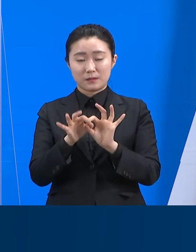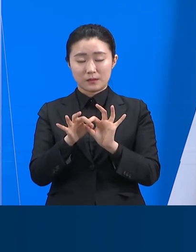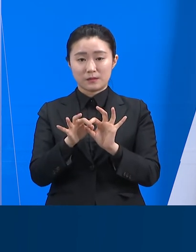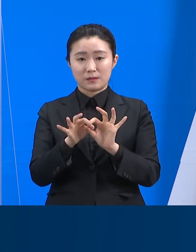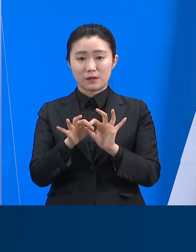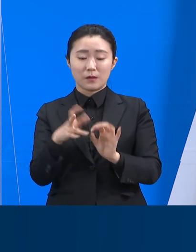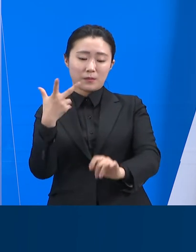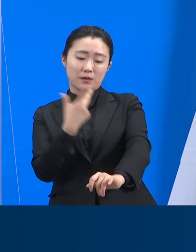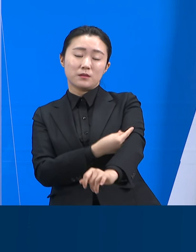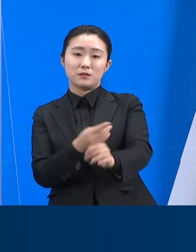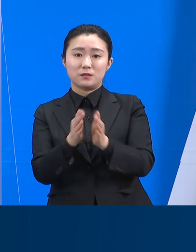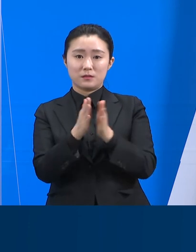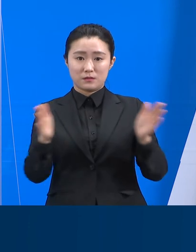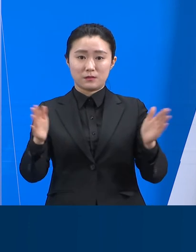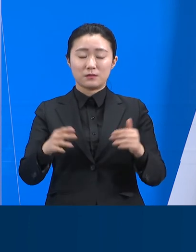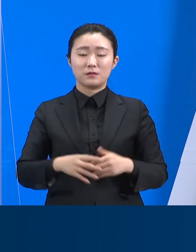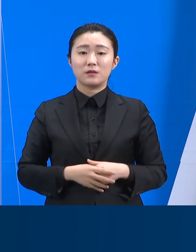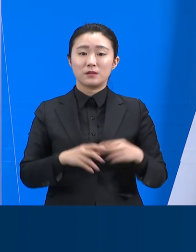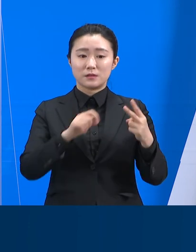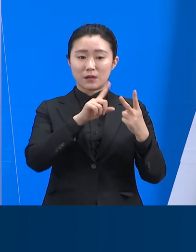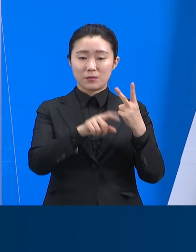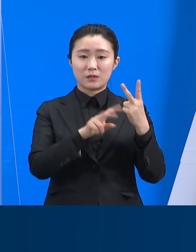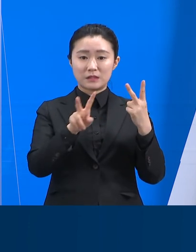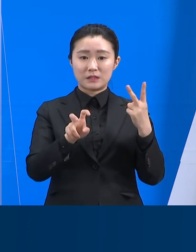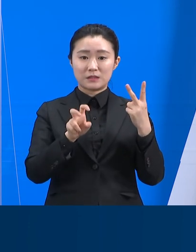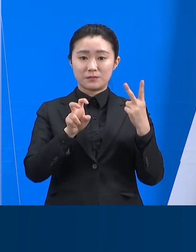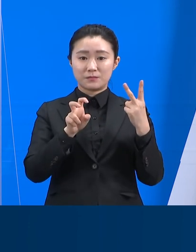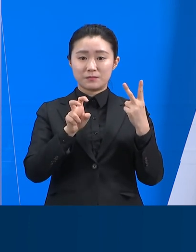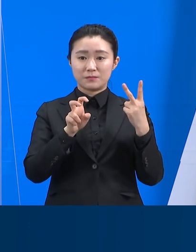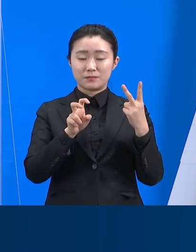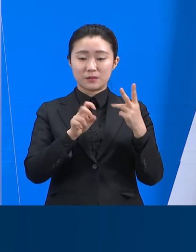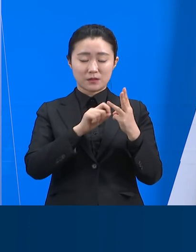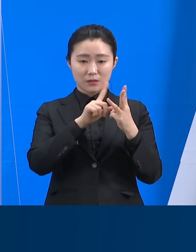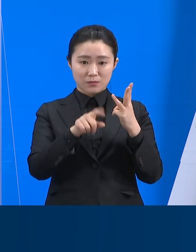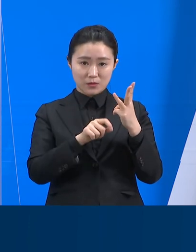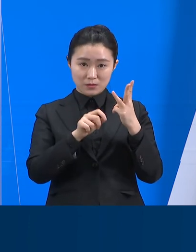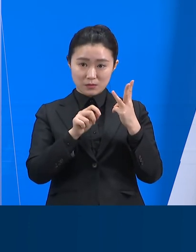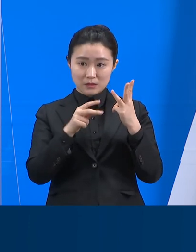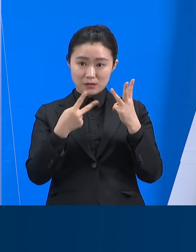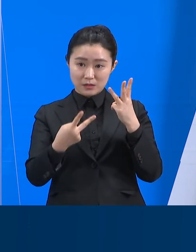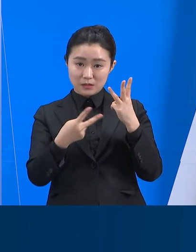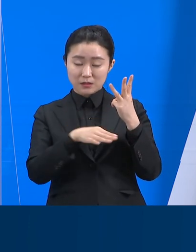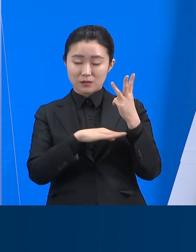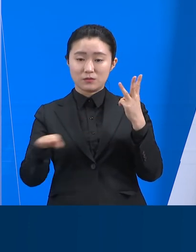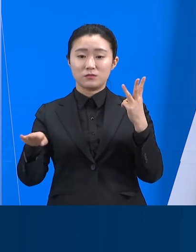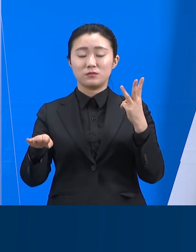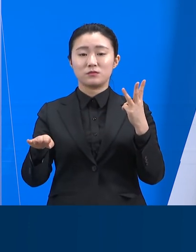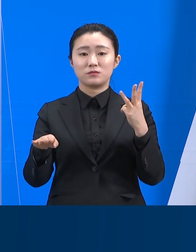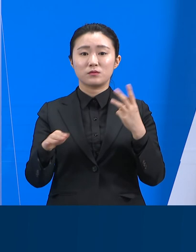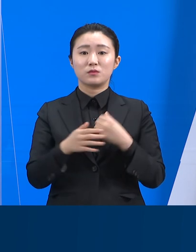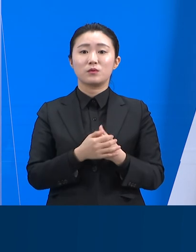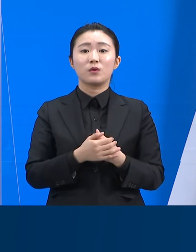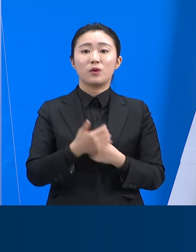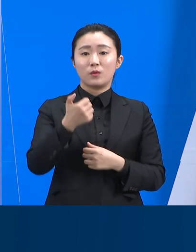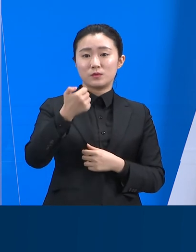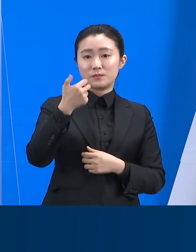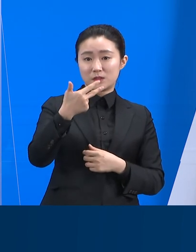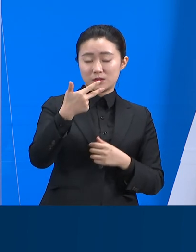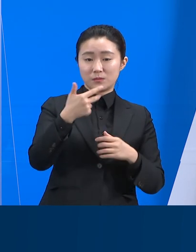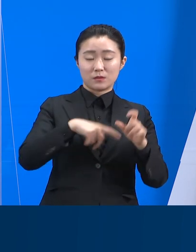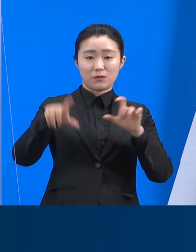3월 1일 22시 기준 경기도의 예방 접종자 수는 57명이 증가한 총